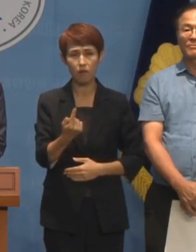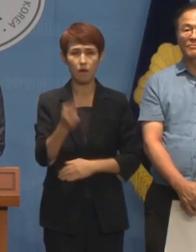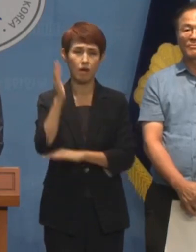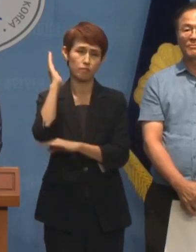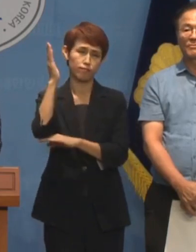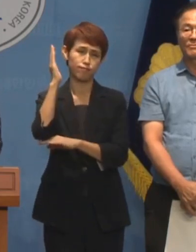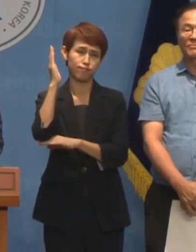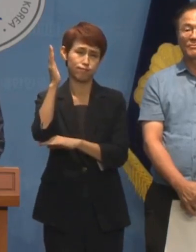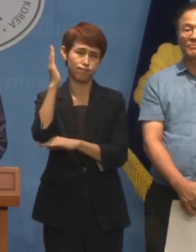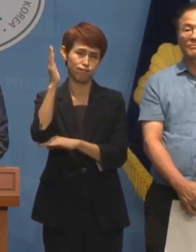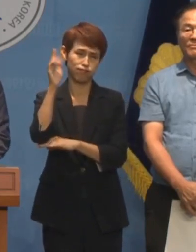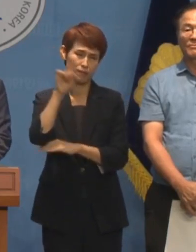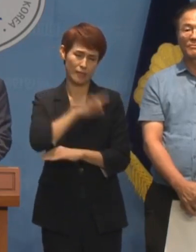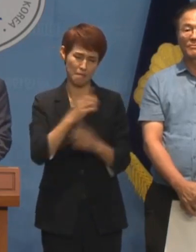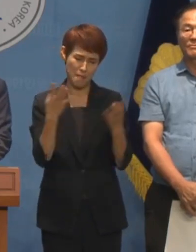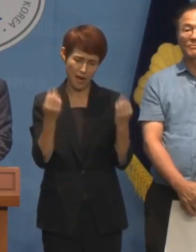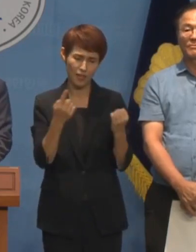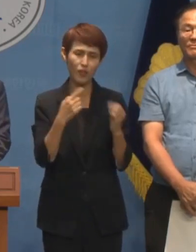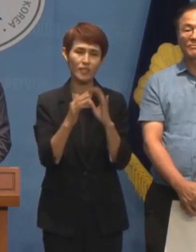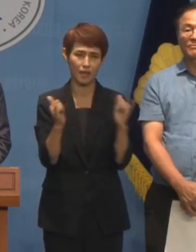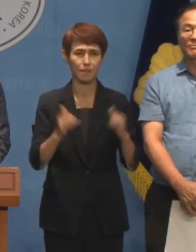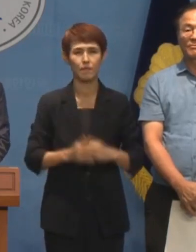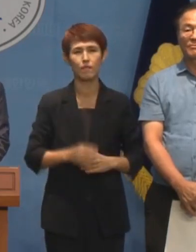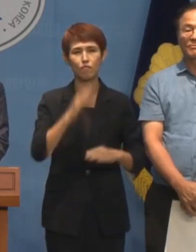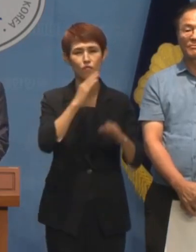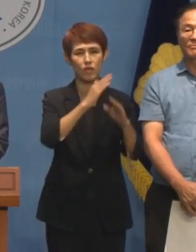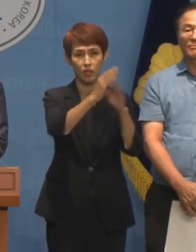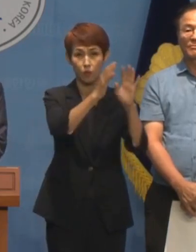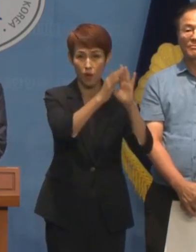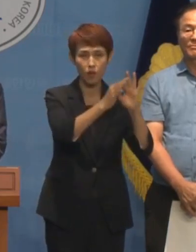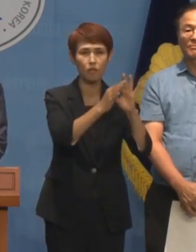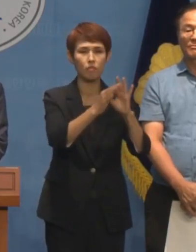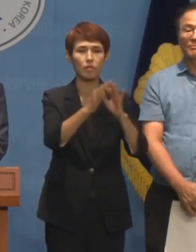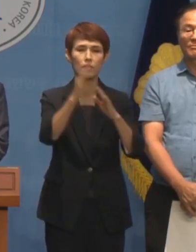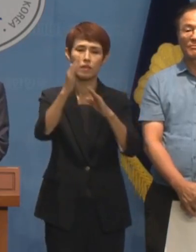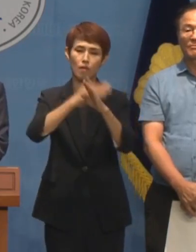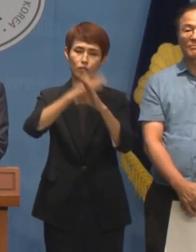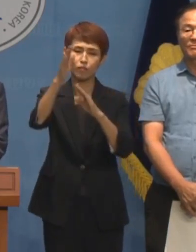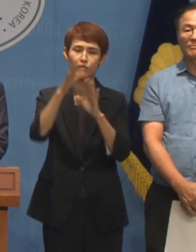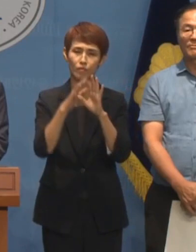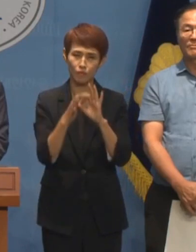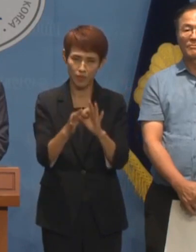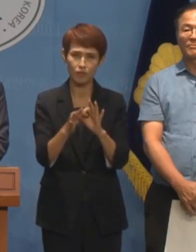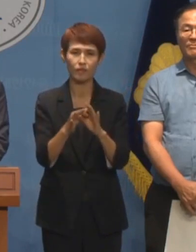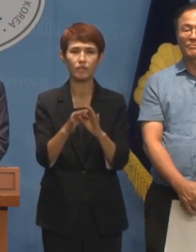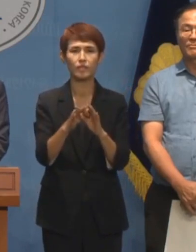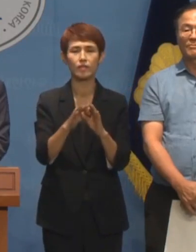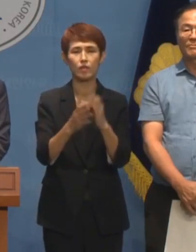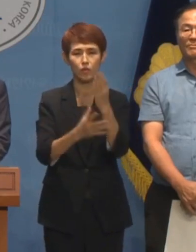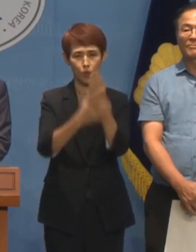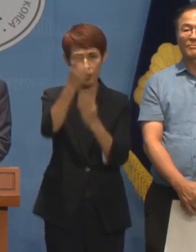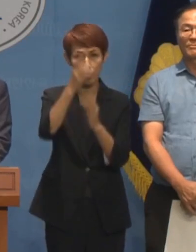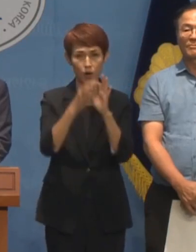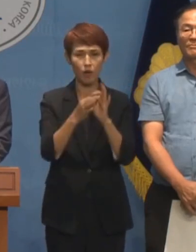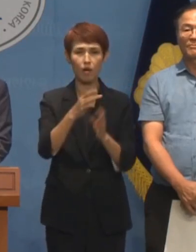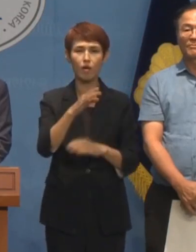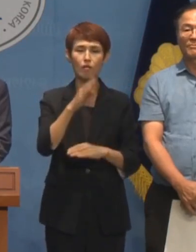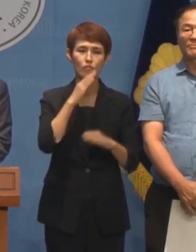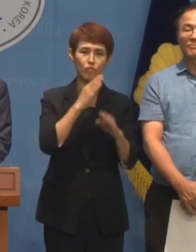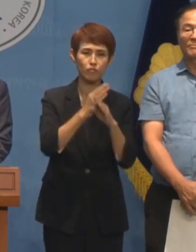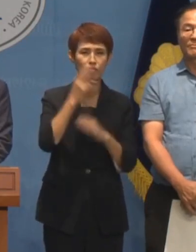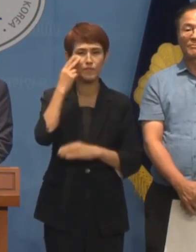강연을 한 사람입니다. 북한 강연, 남북 문제, 통일 문제, 북미 간의 문제, 북핵